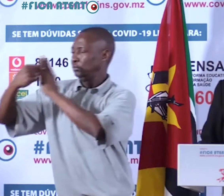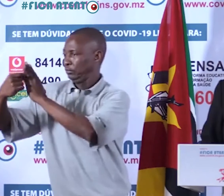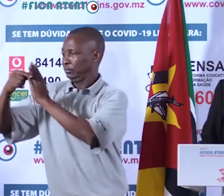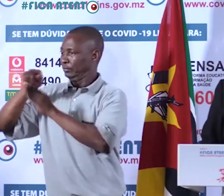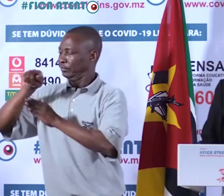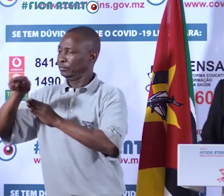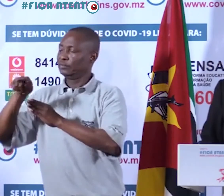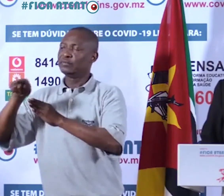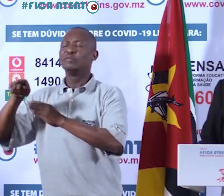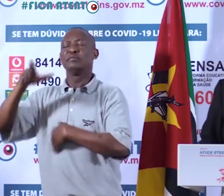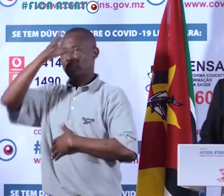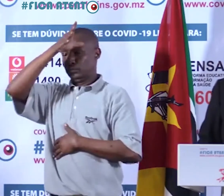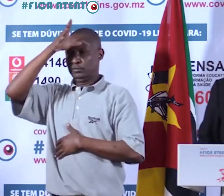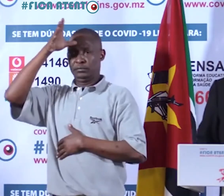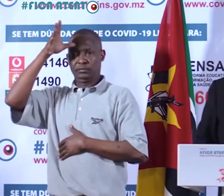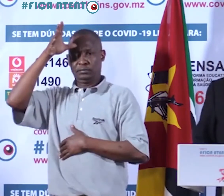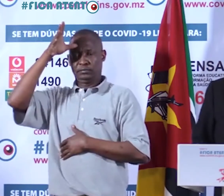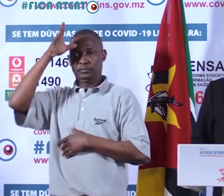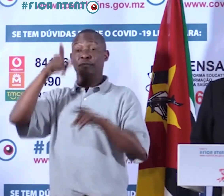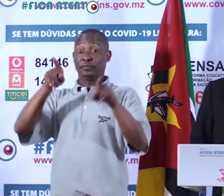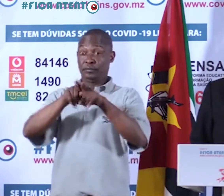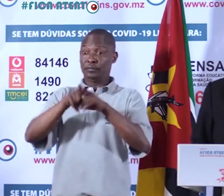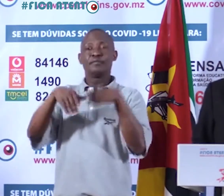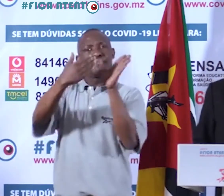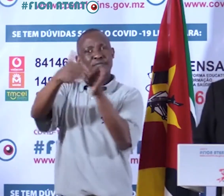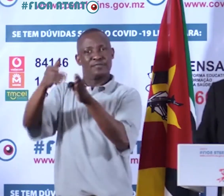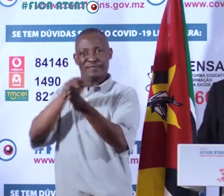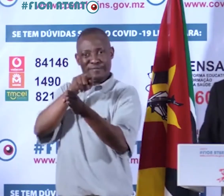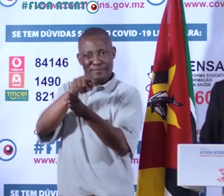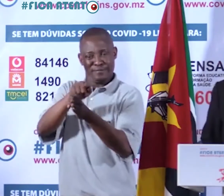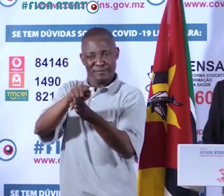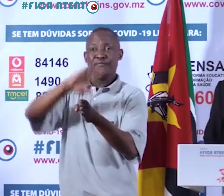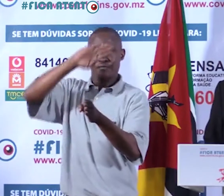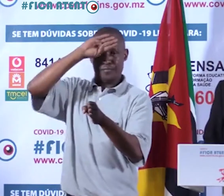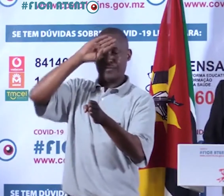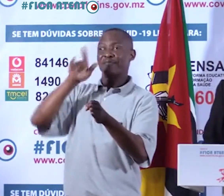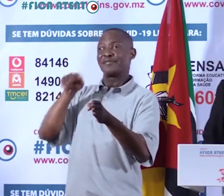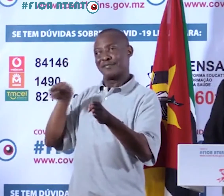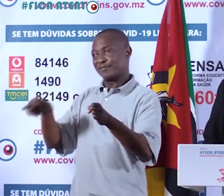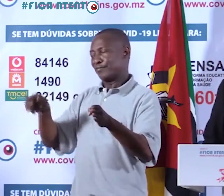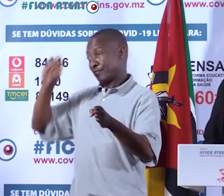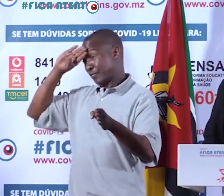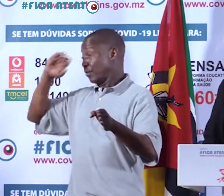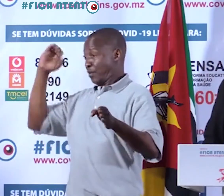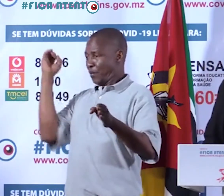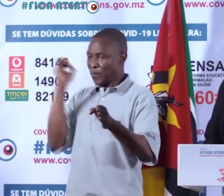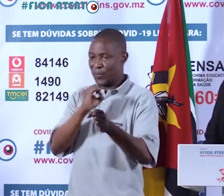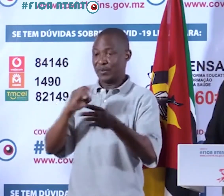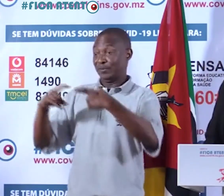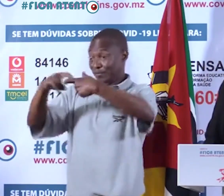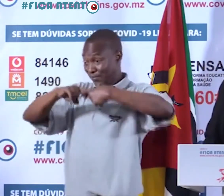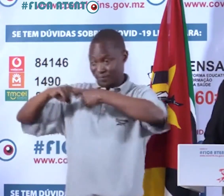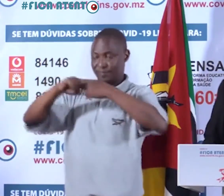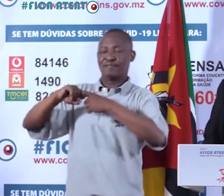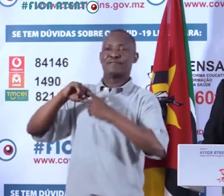estejam afetadas sem que necessariamente tenham a infecção de Covid-19. É muito mais